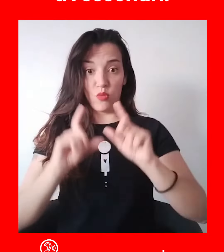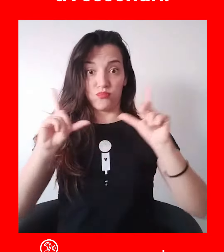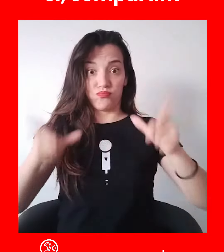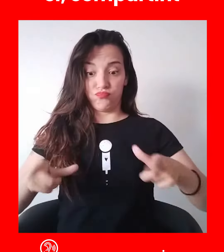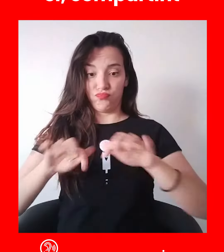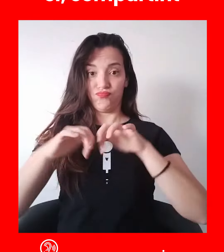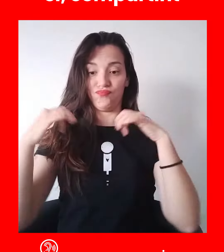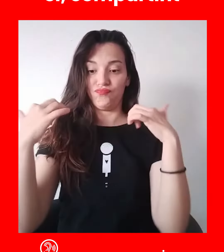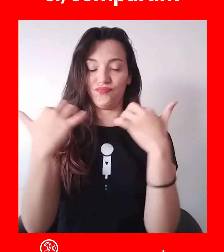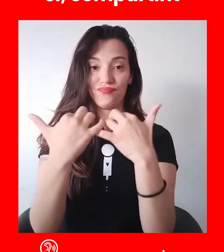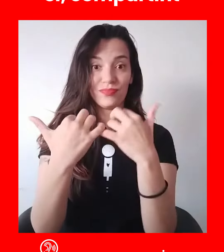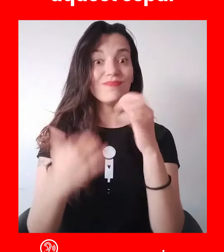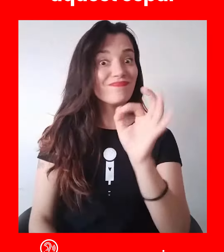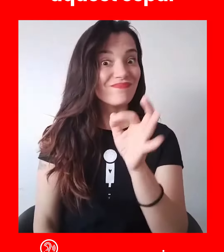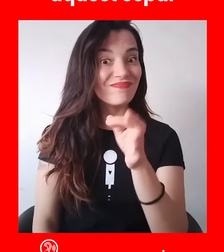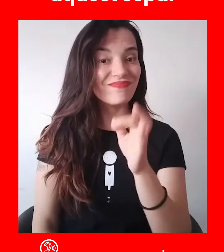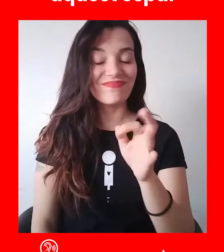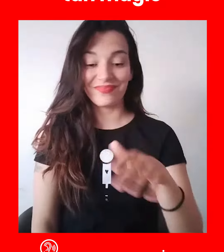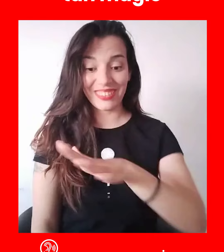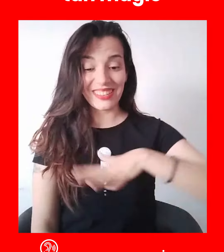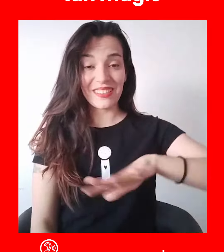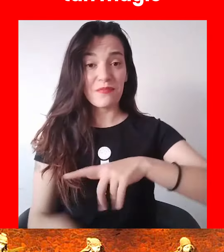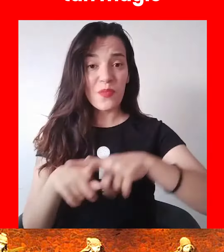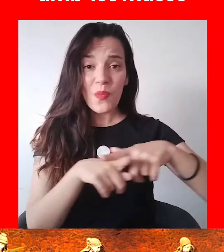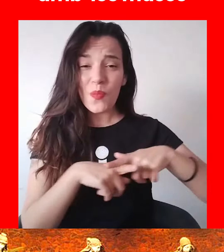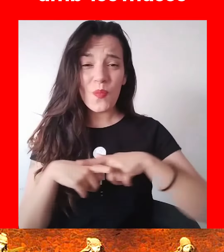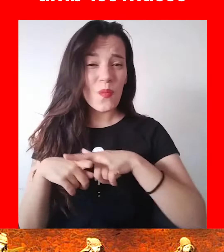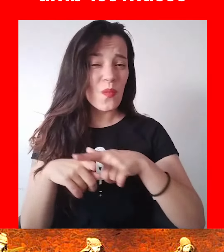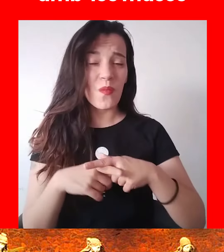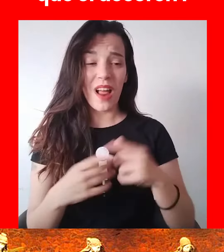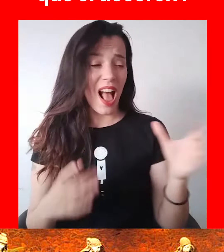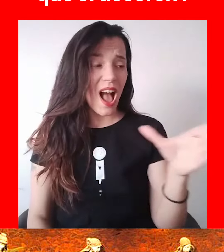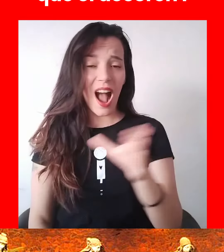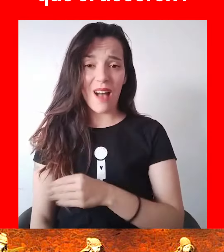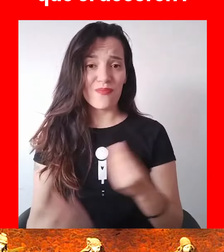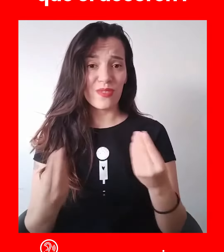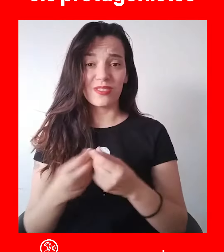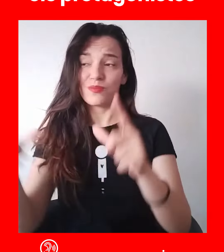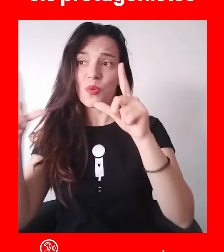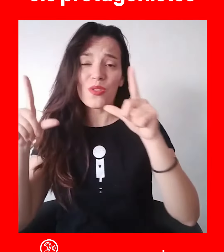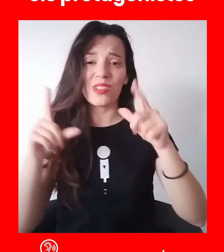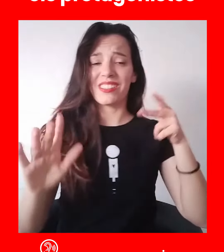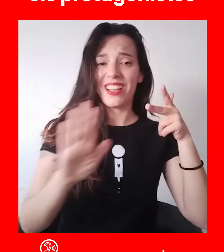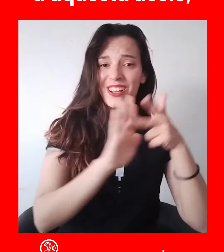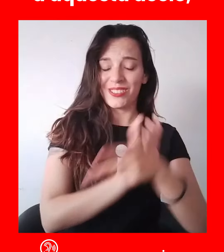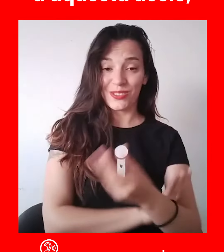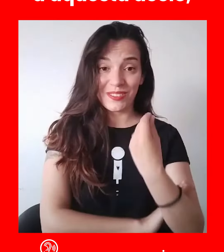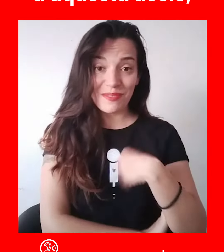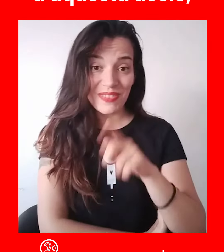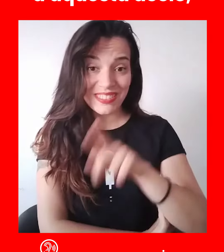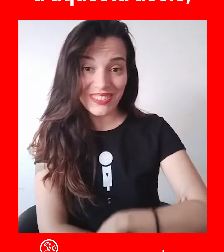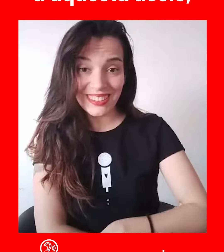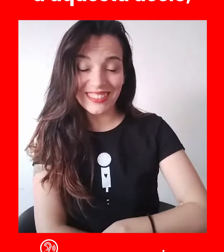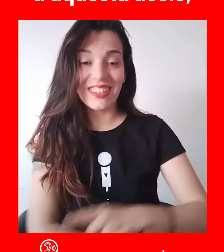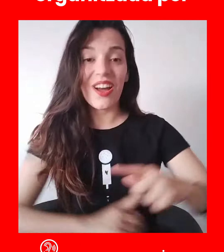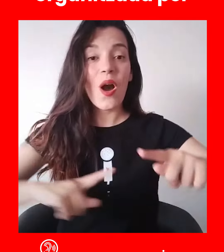l'escenari, sí, compartint aquest espai tan màgic amb les muses que el decoren i els protagonistes d'aquesta